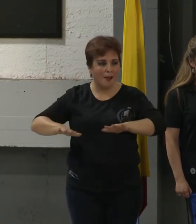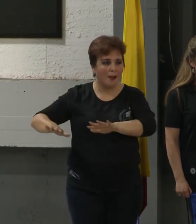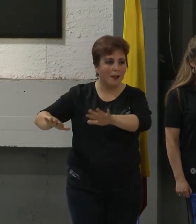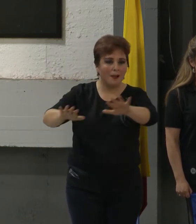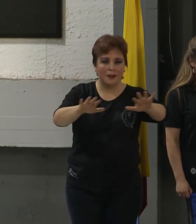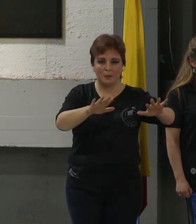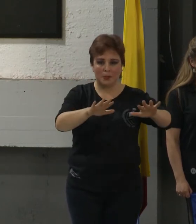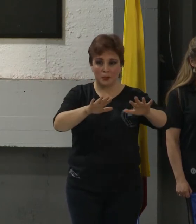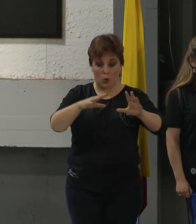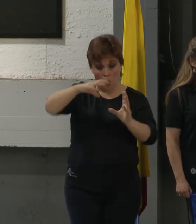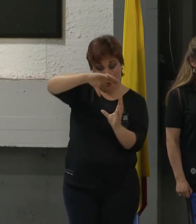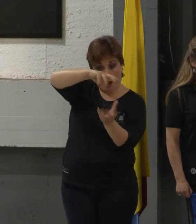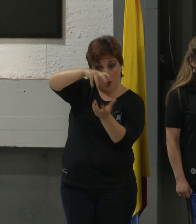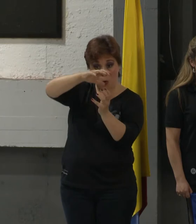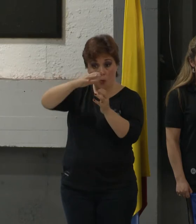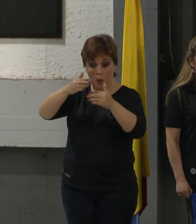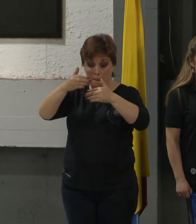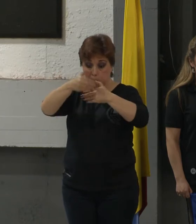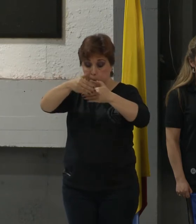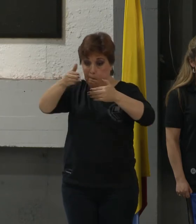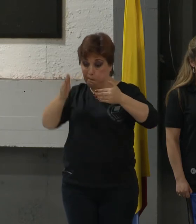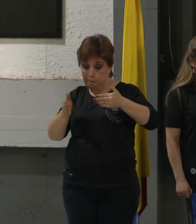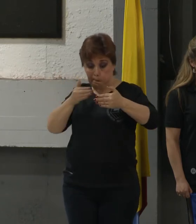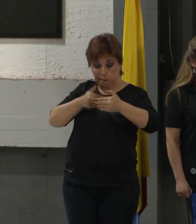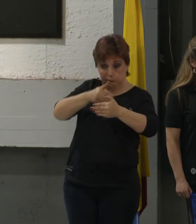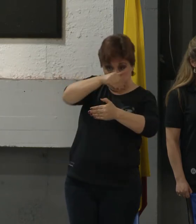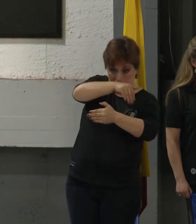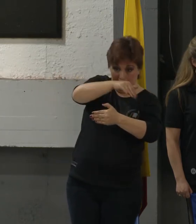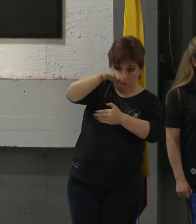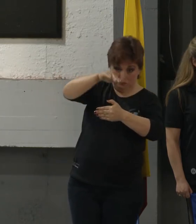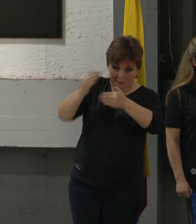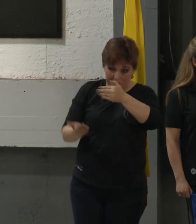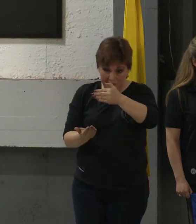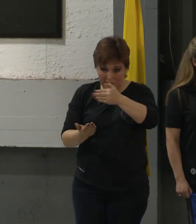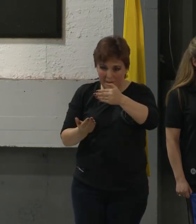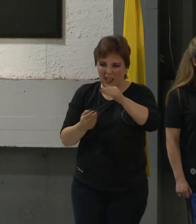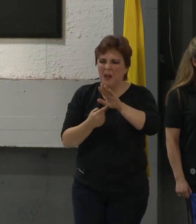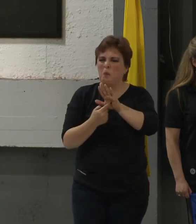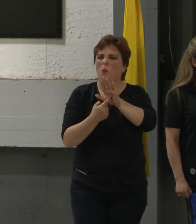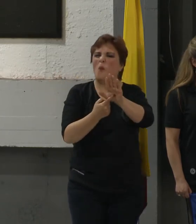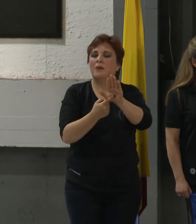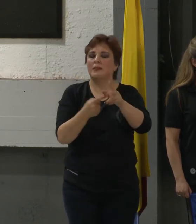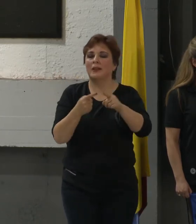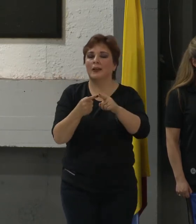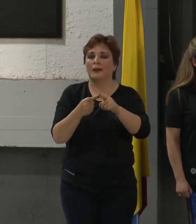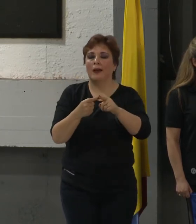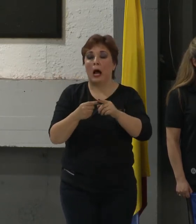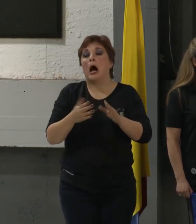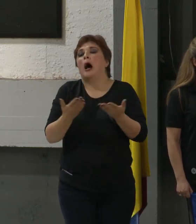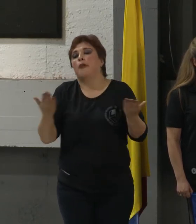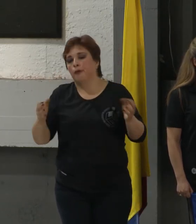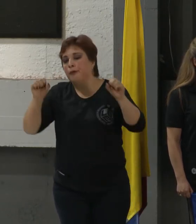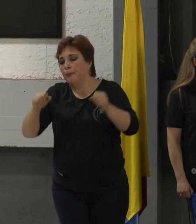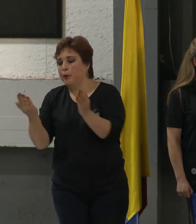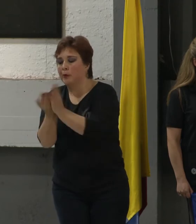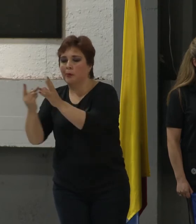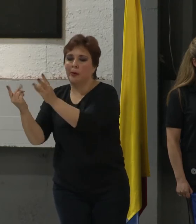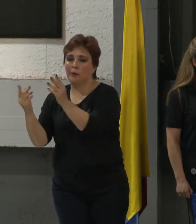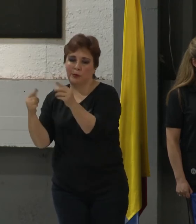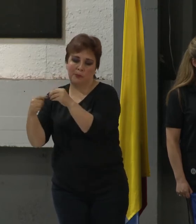lados del cubo representamos los diferentes ámbitos en los que como educadores especiales de la universidad pedagógica nacional